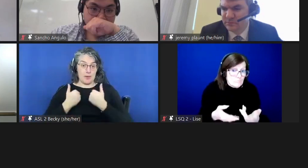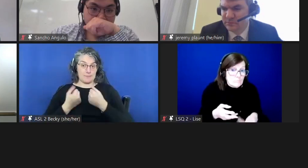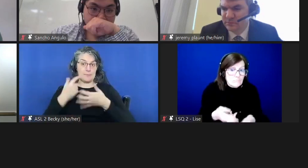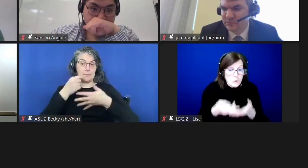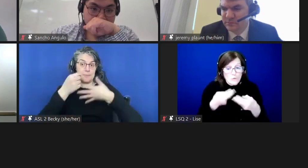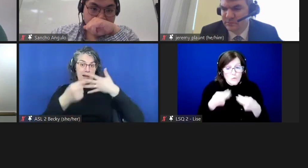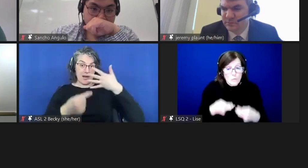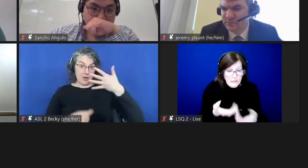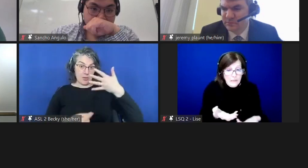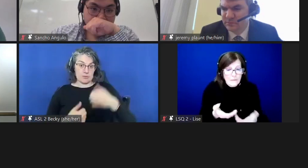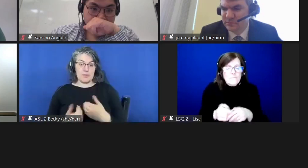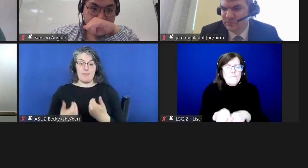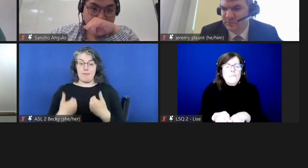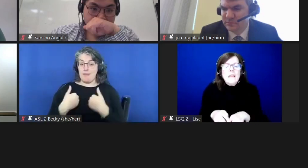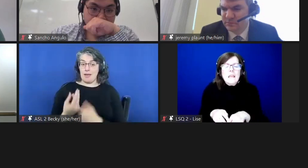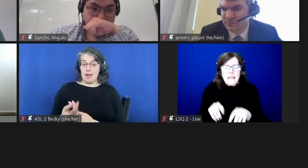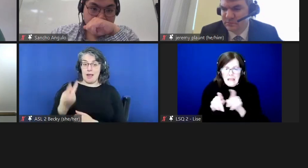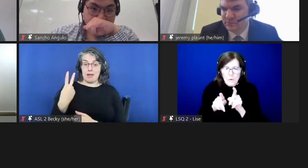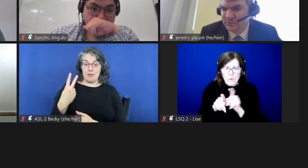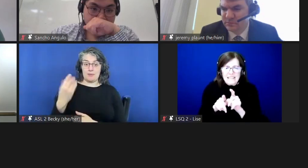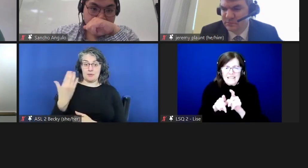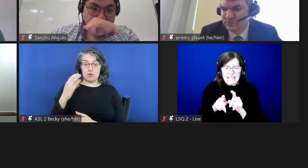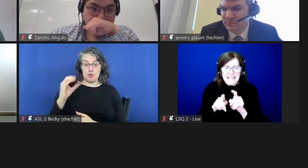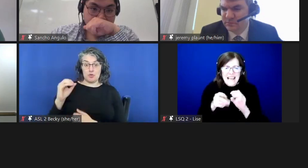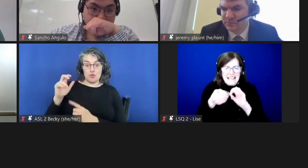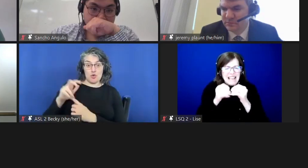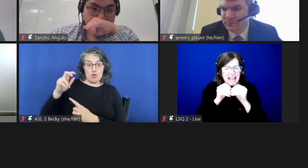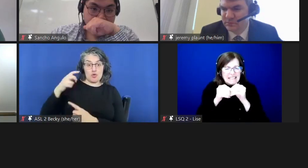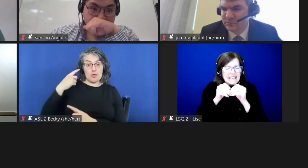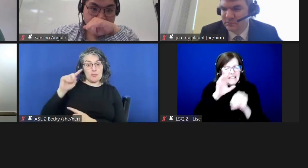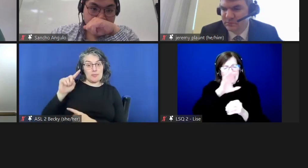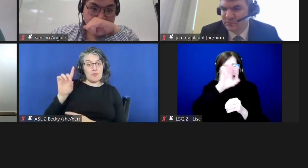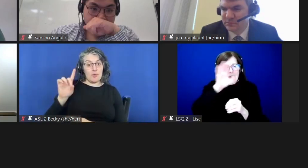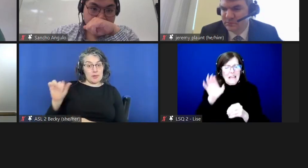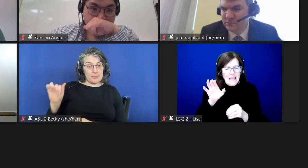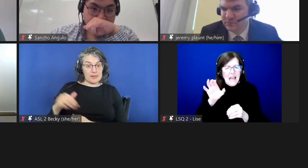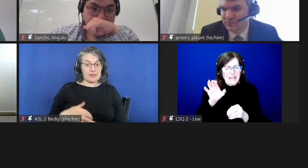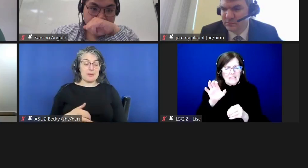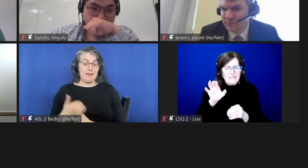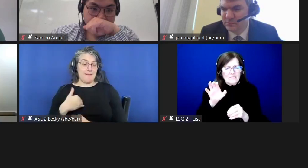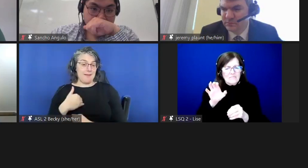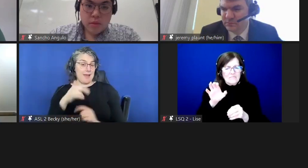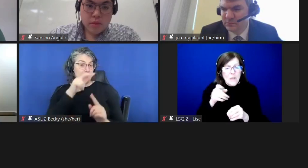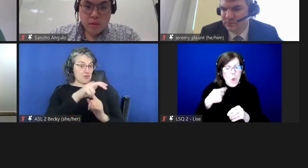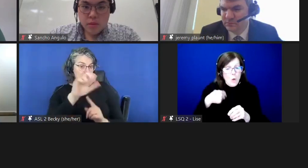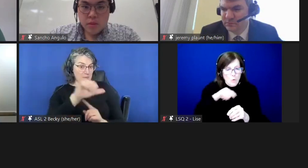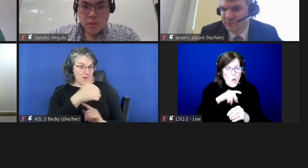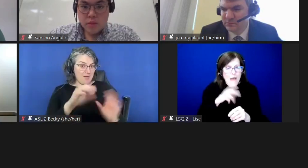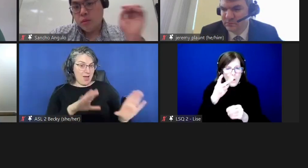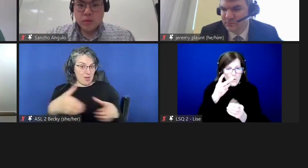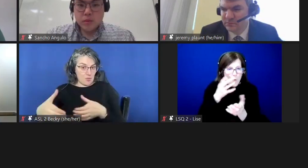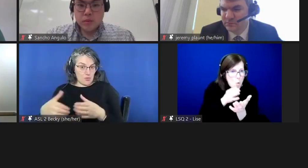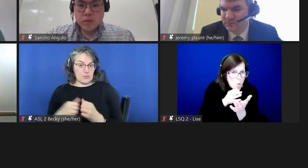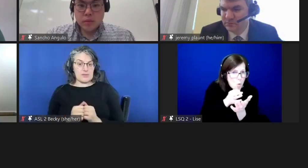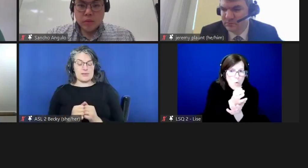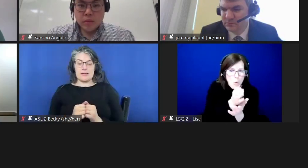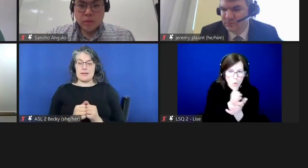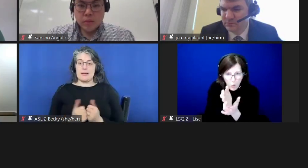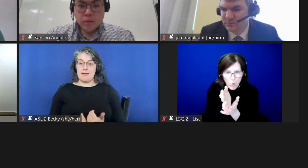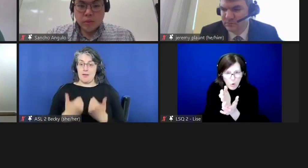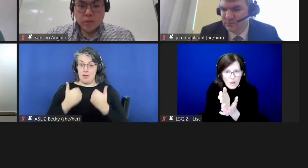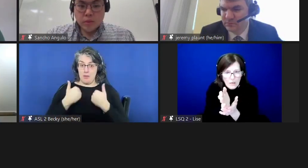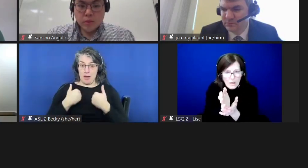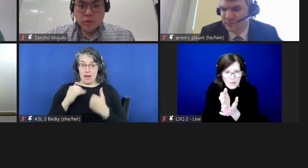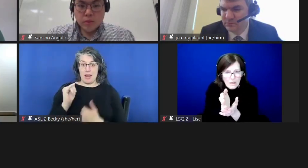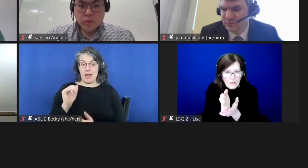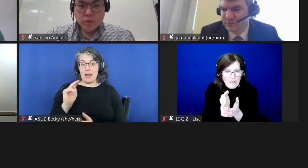Et à Statistique Canada, nous avons deux filières pour